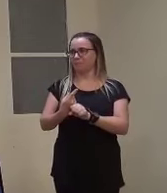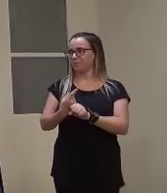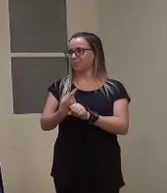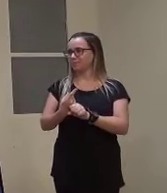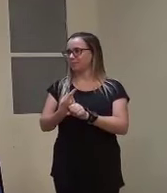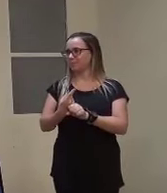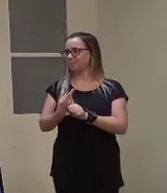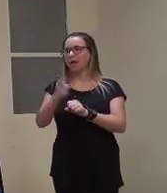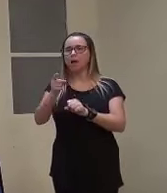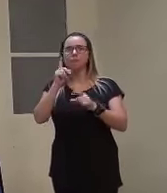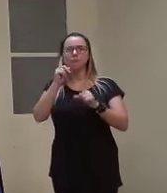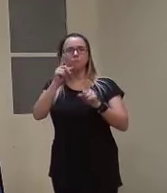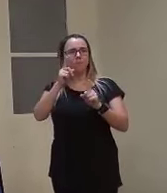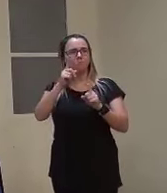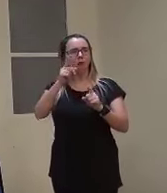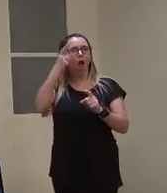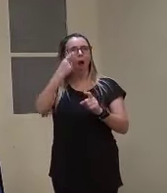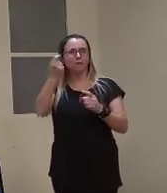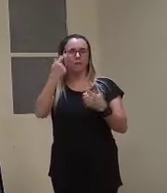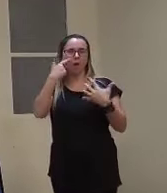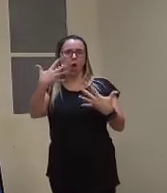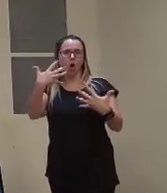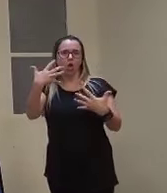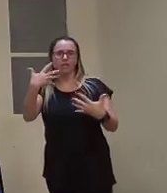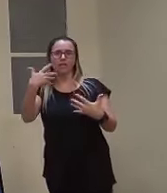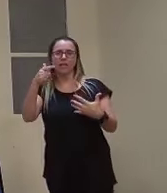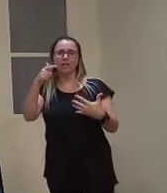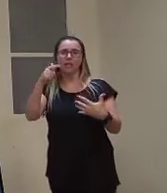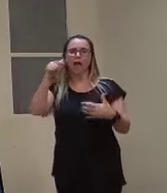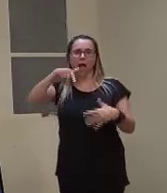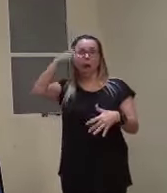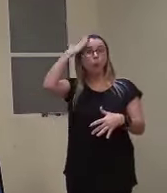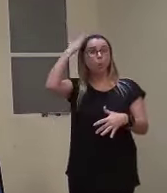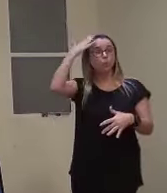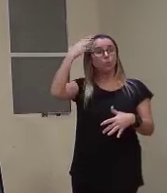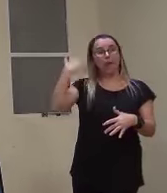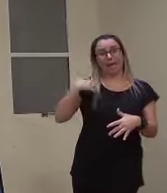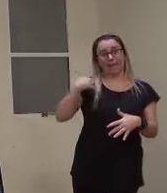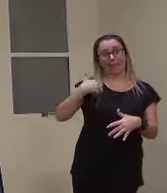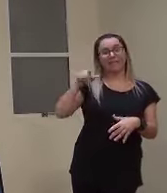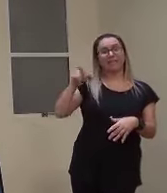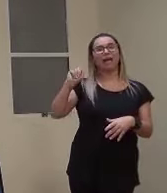a un señor que suena mucho en la cultura también argentina